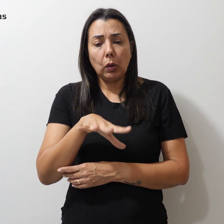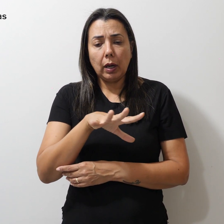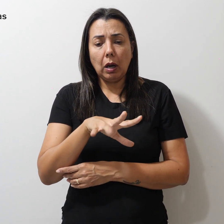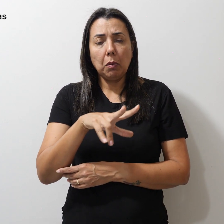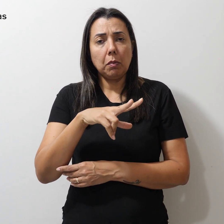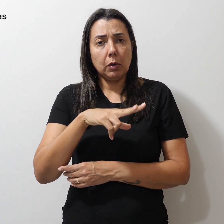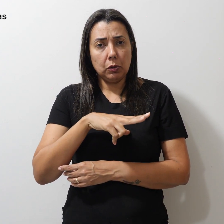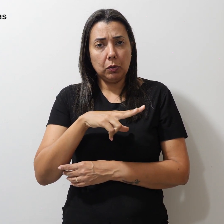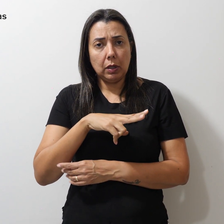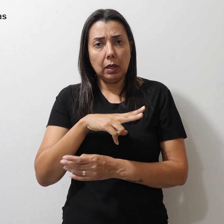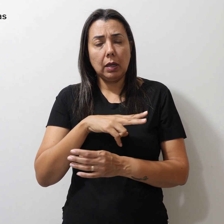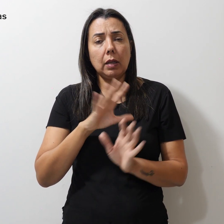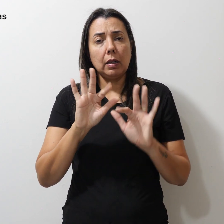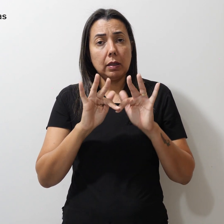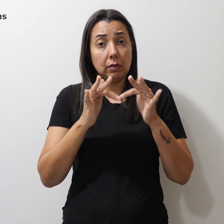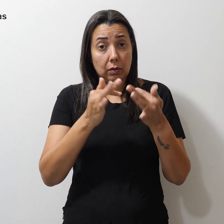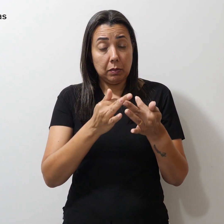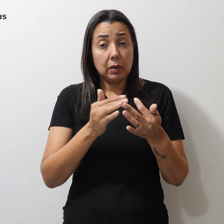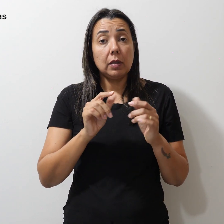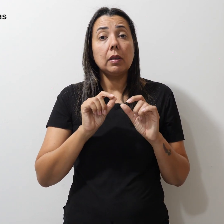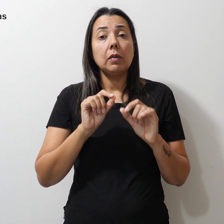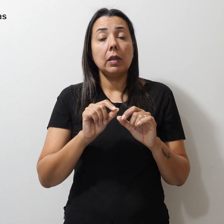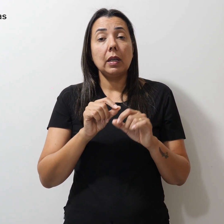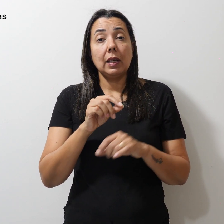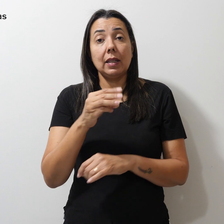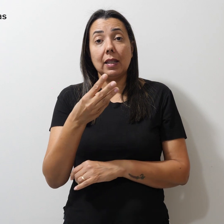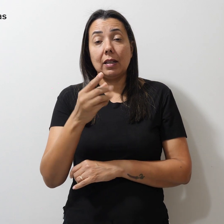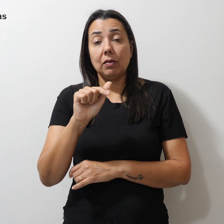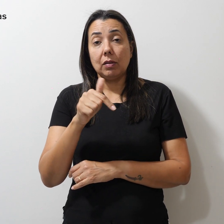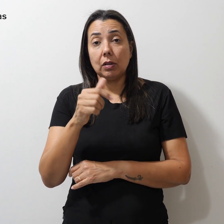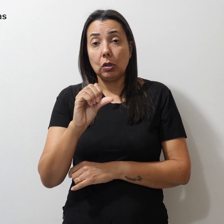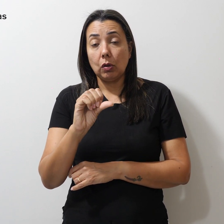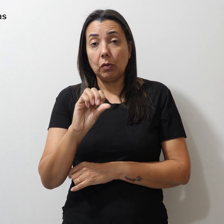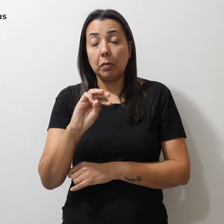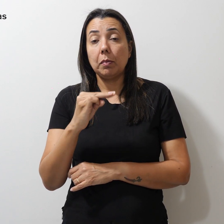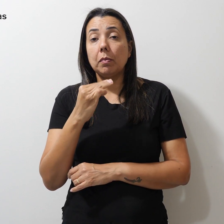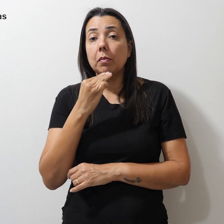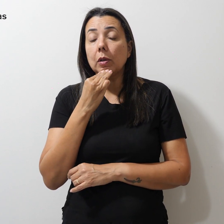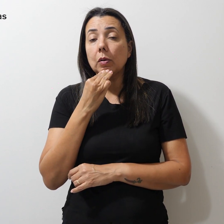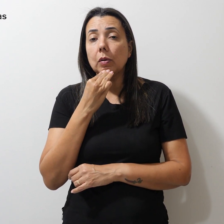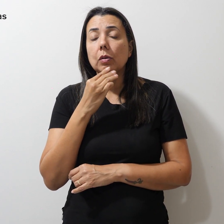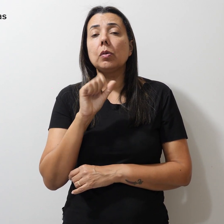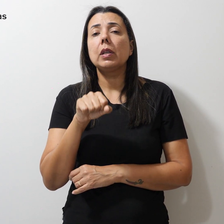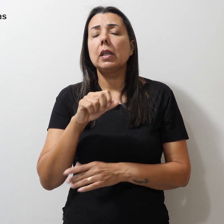agricultura familiar são 3,9 milhões, o que significa